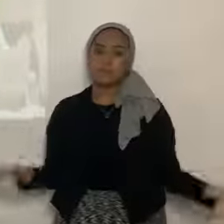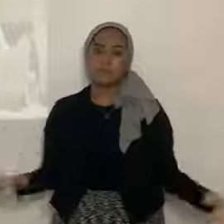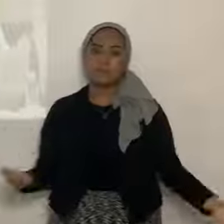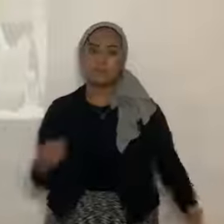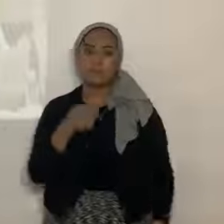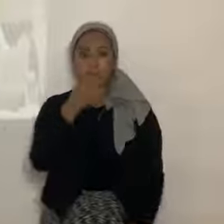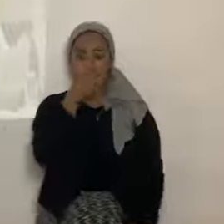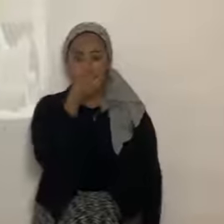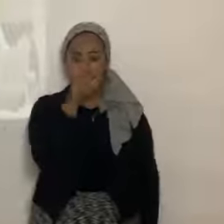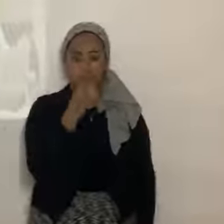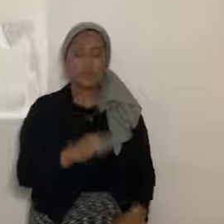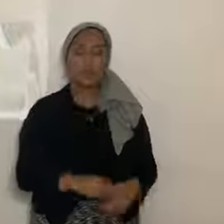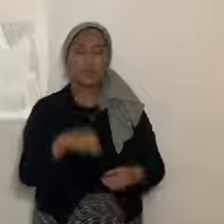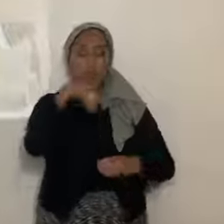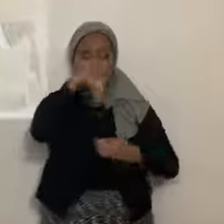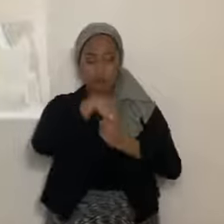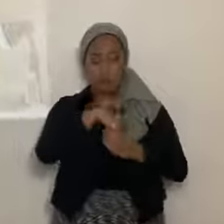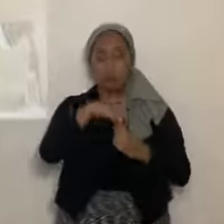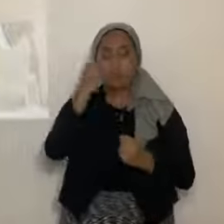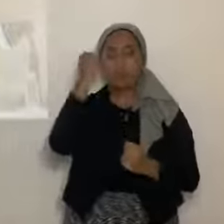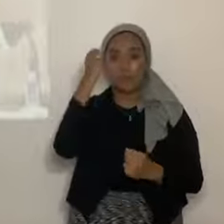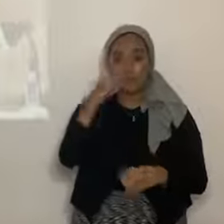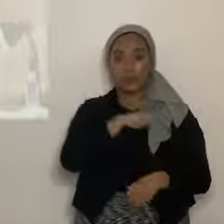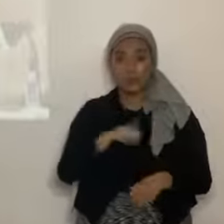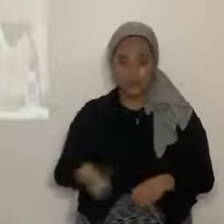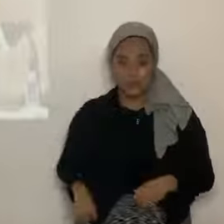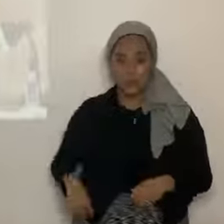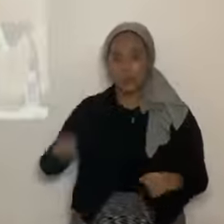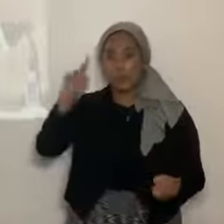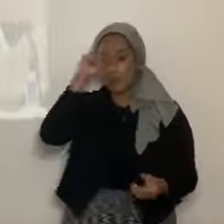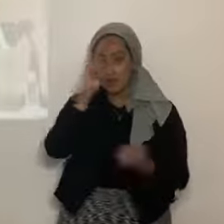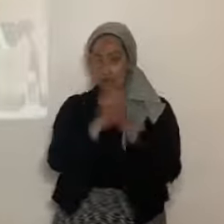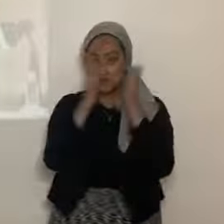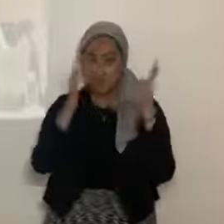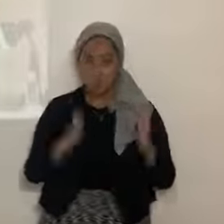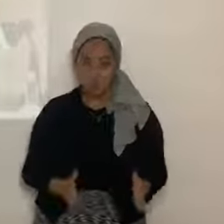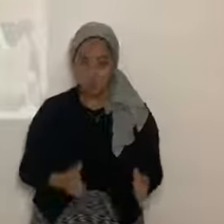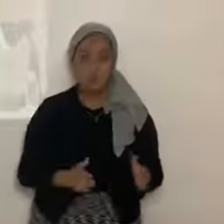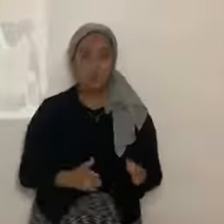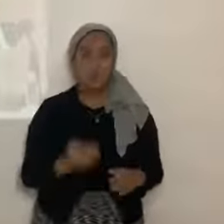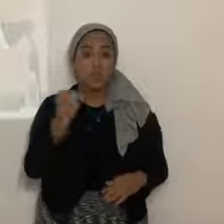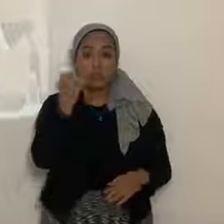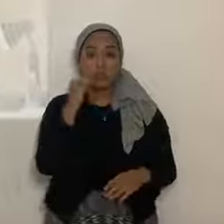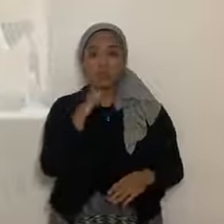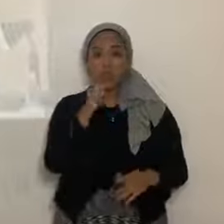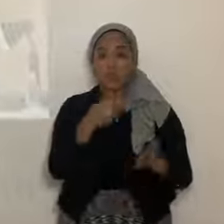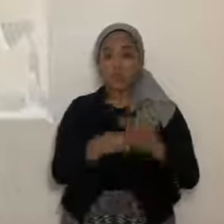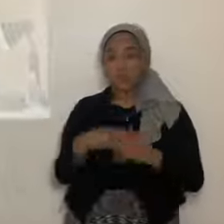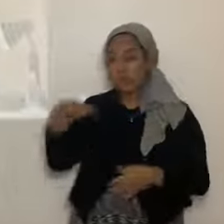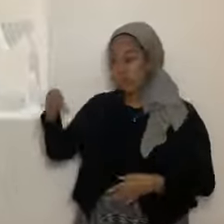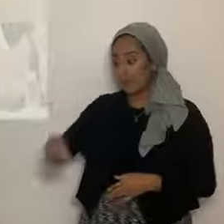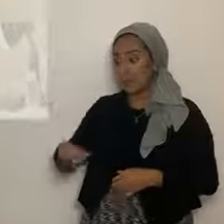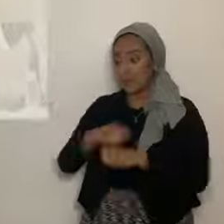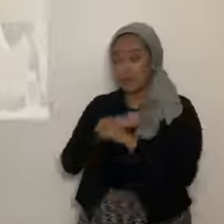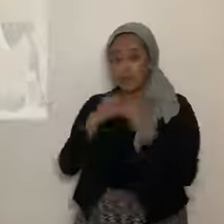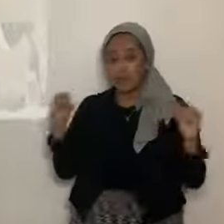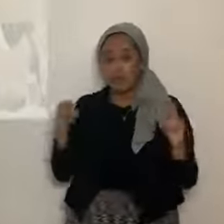Entonces, en Yahshua HaMashiach, como creyentes, el no diezmar y el no ofrendar trae